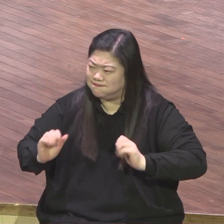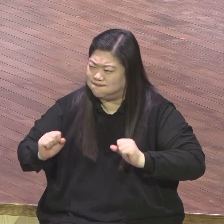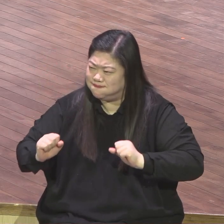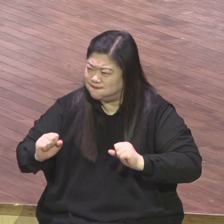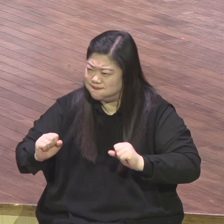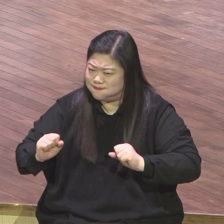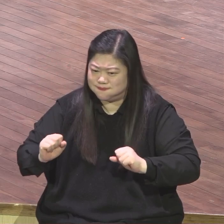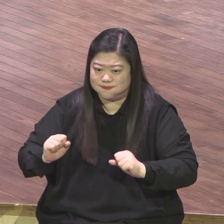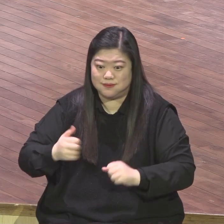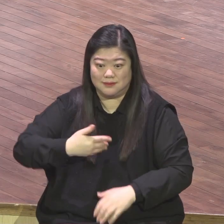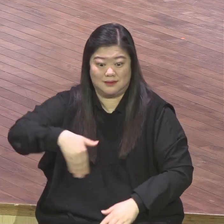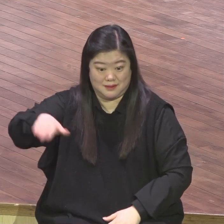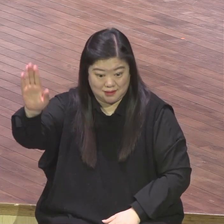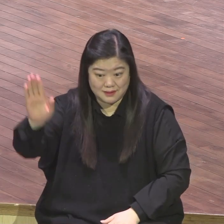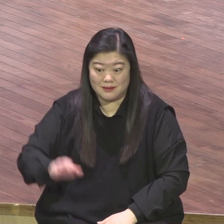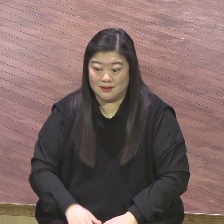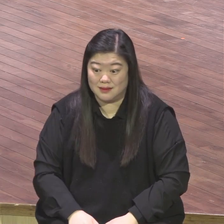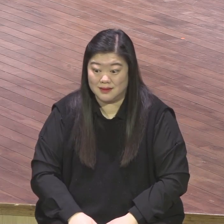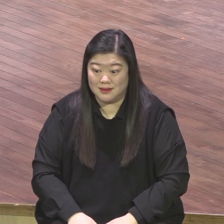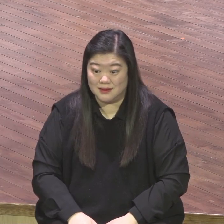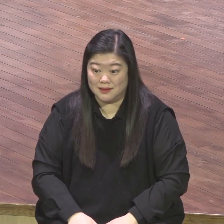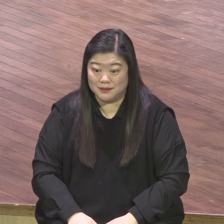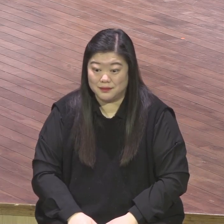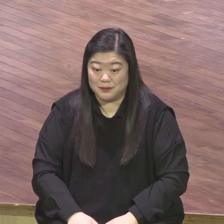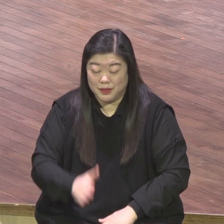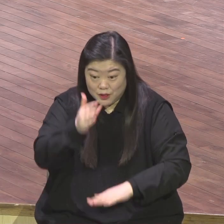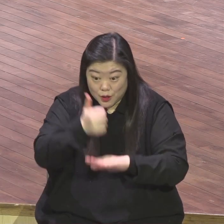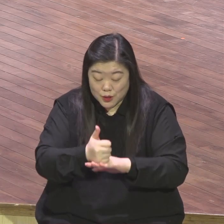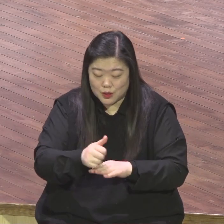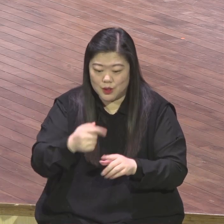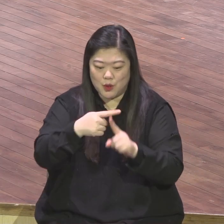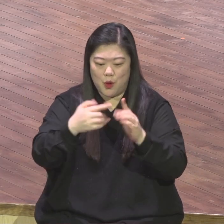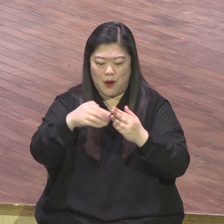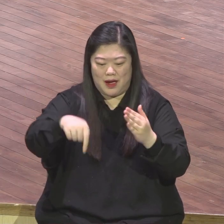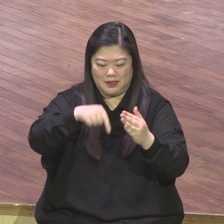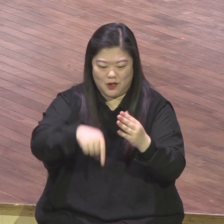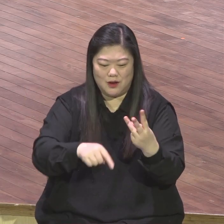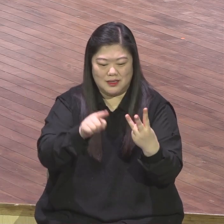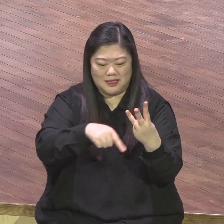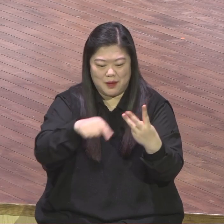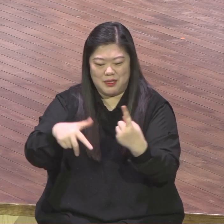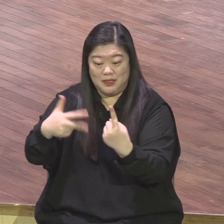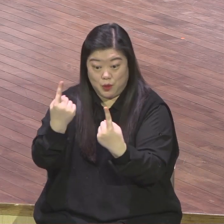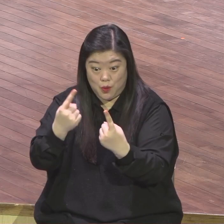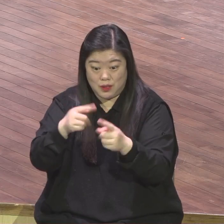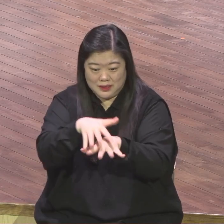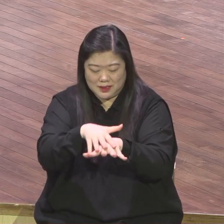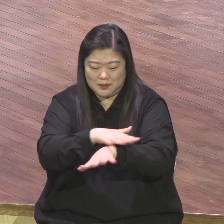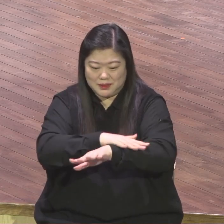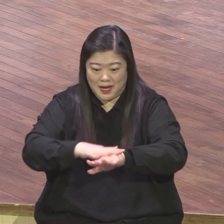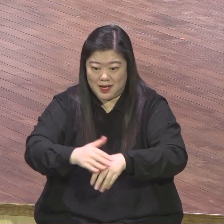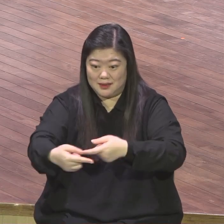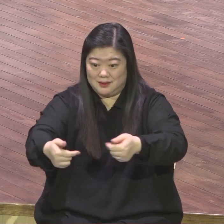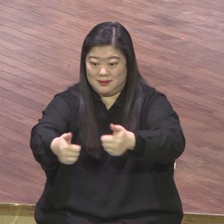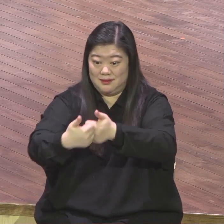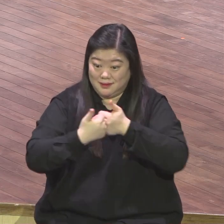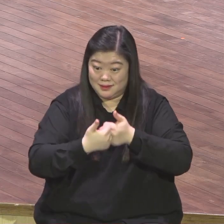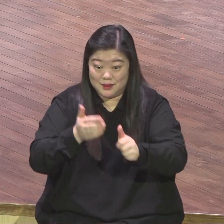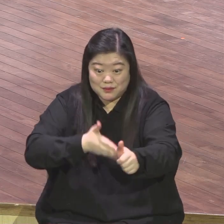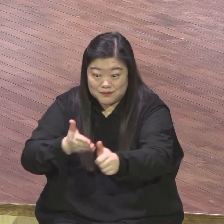일평생 체험하면서 교회가 지금 진행하고 있는 삼운동의 주역들 다 되시기를 주님으로 축복합니다.